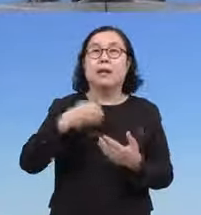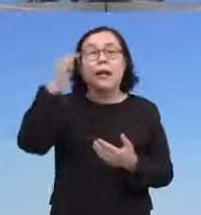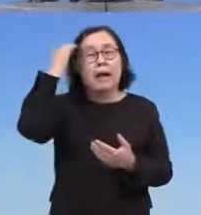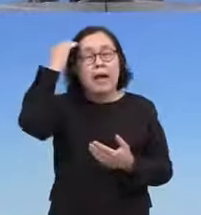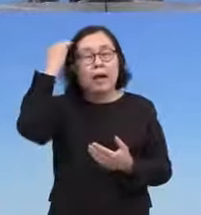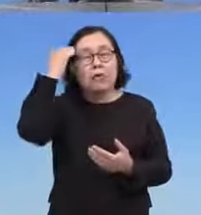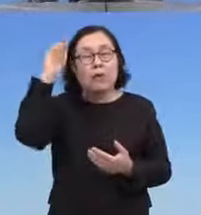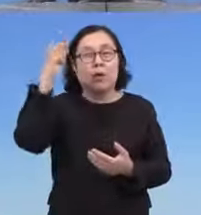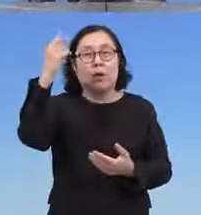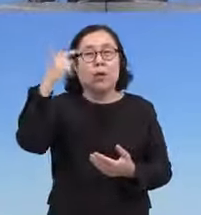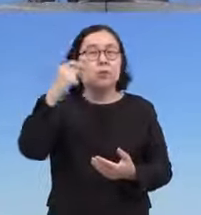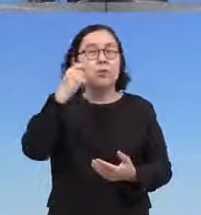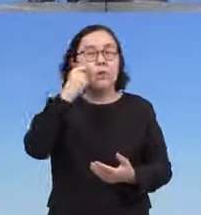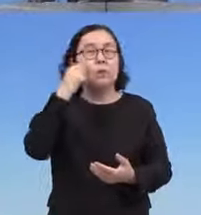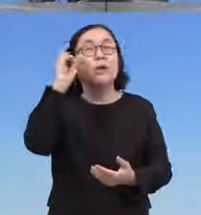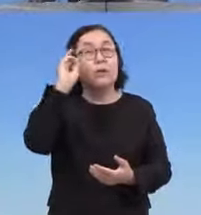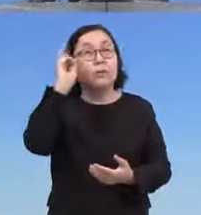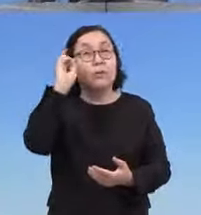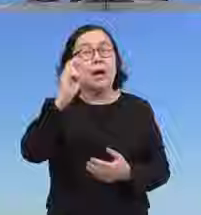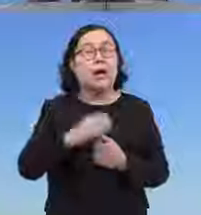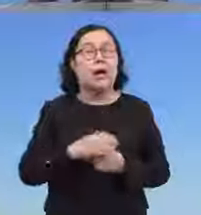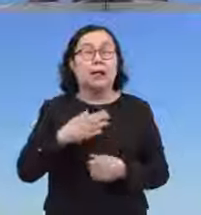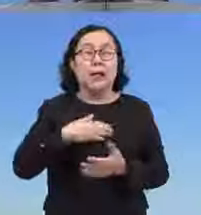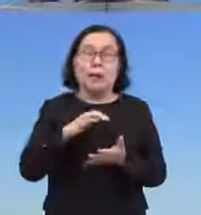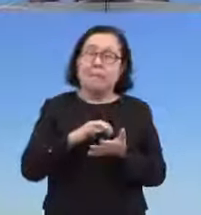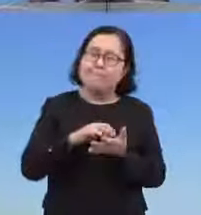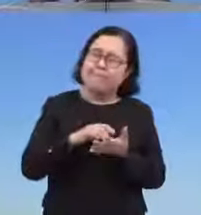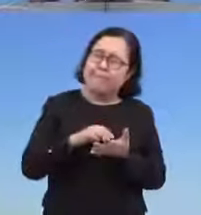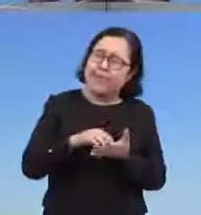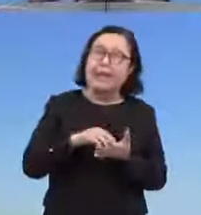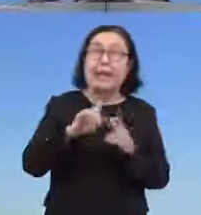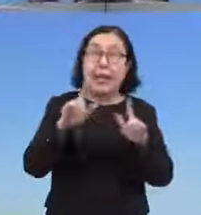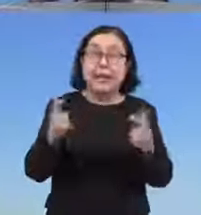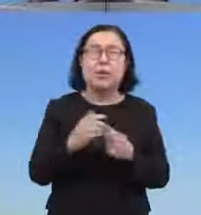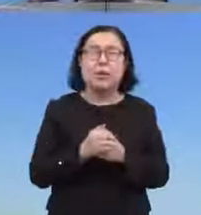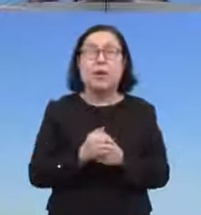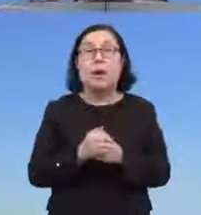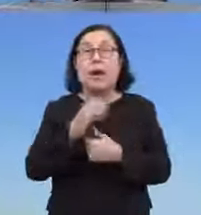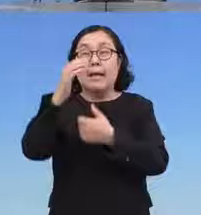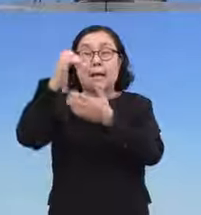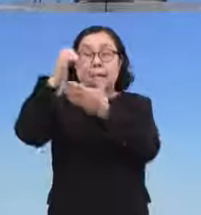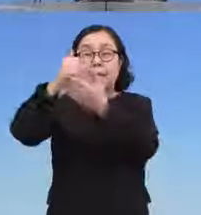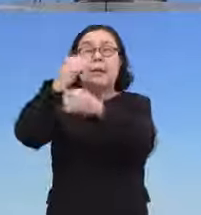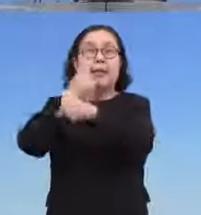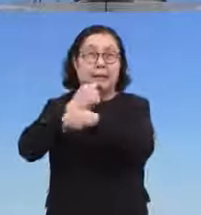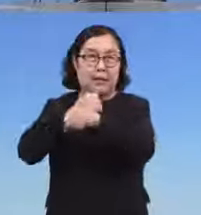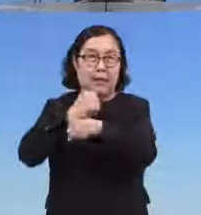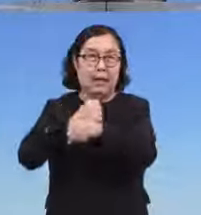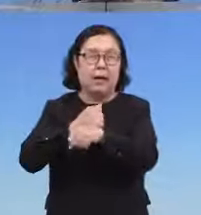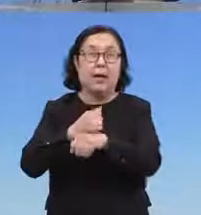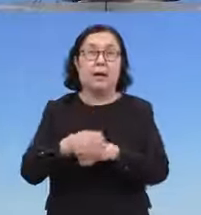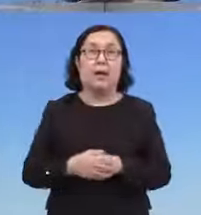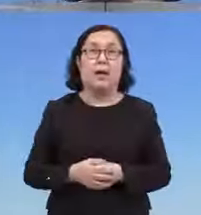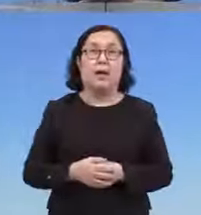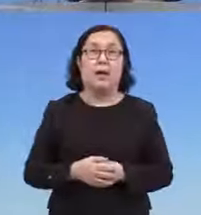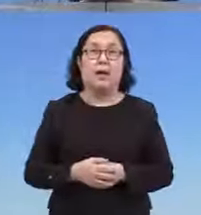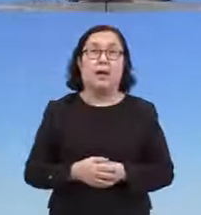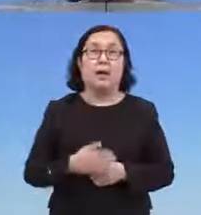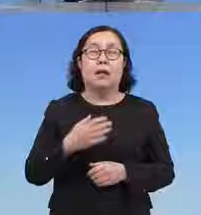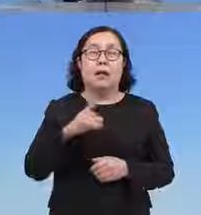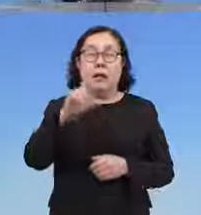우리가 계산 안 하면 하나님이 하세요. 내가 막 그렇게 재고 계산하고